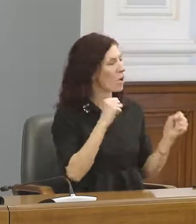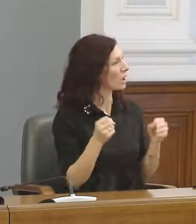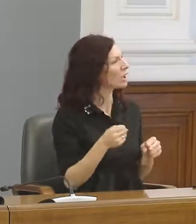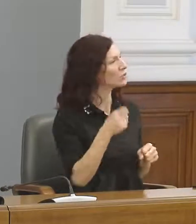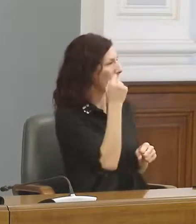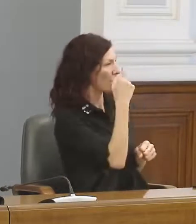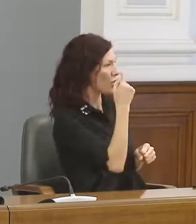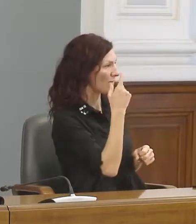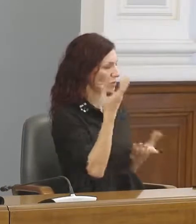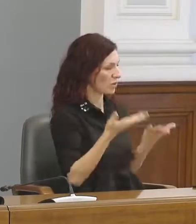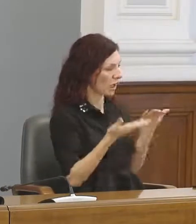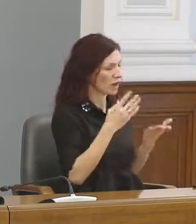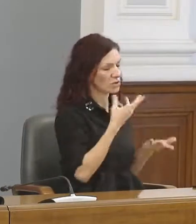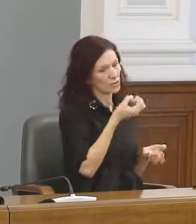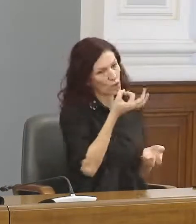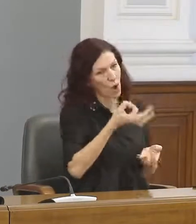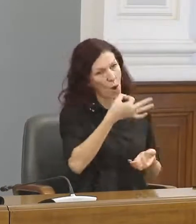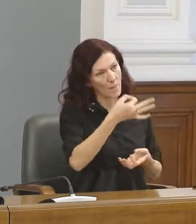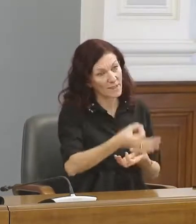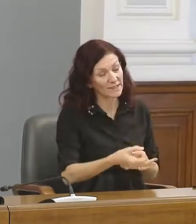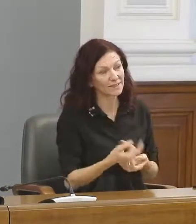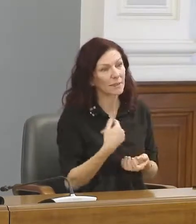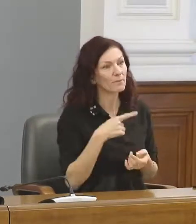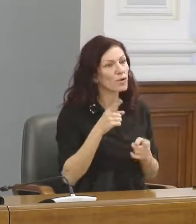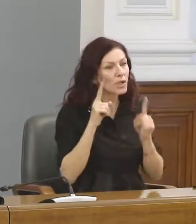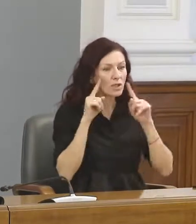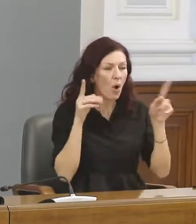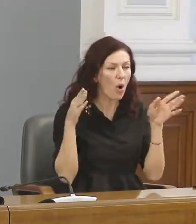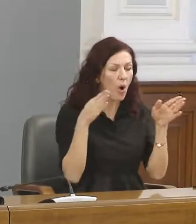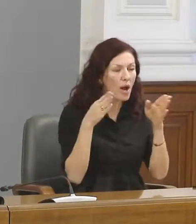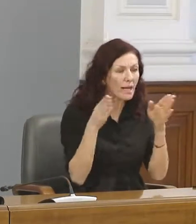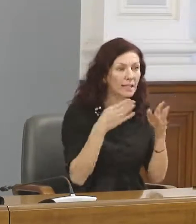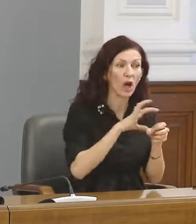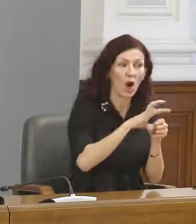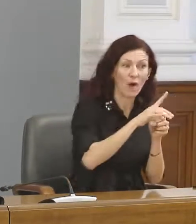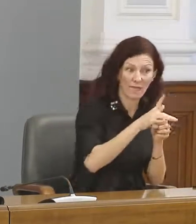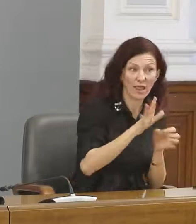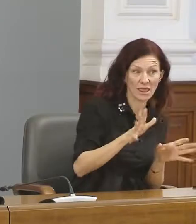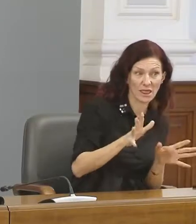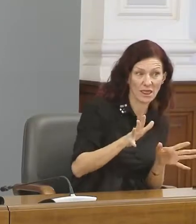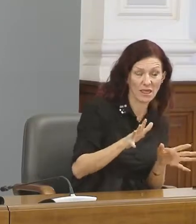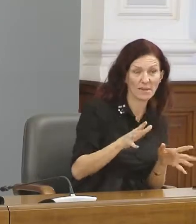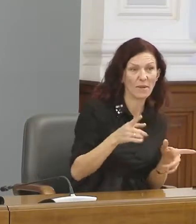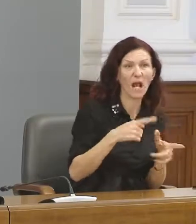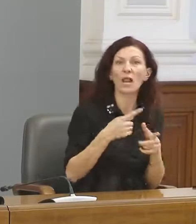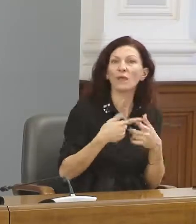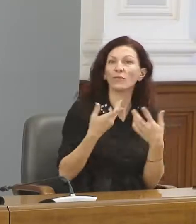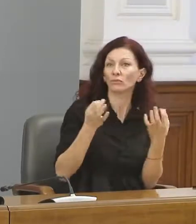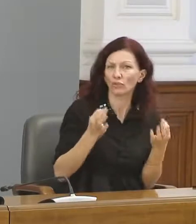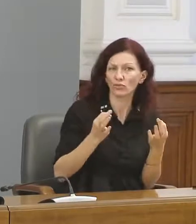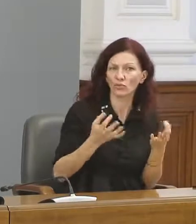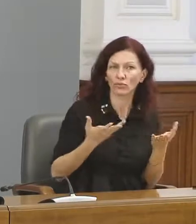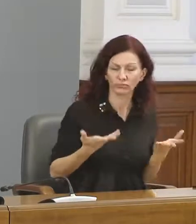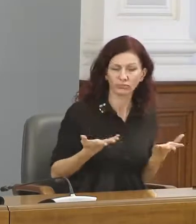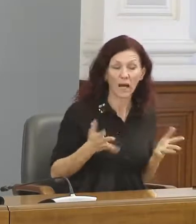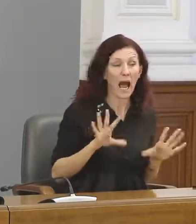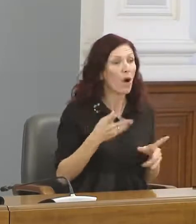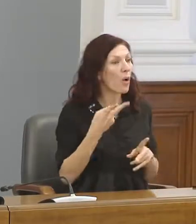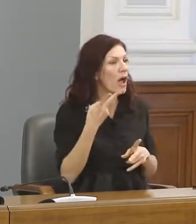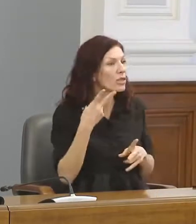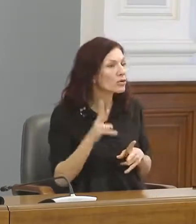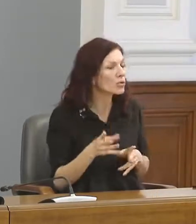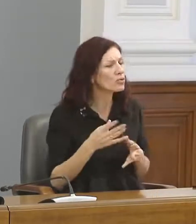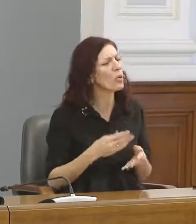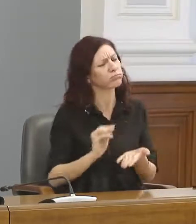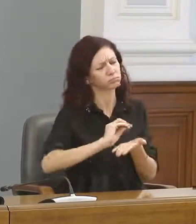професор Кантарджиев. Може да се ориентира, става дума за ковидна инфекция или за нещо друго. Ако е нещо друго, да му